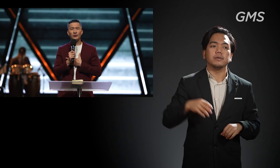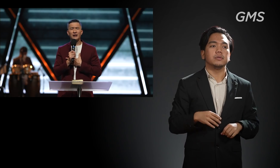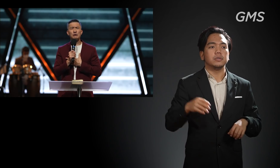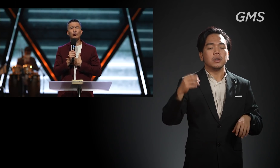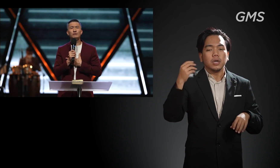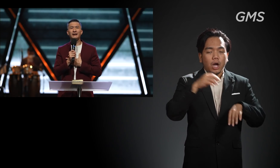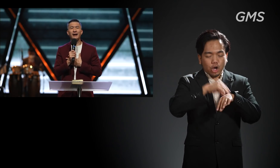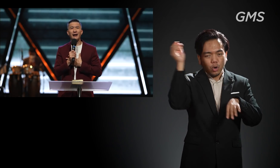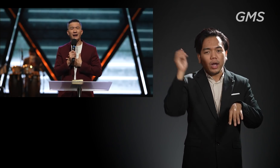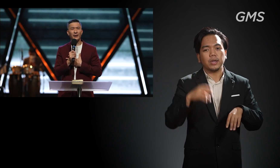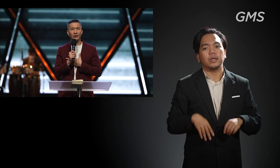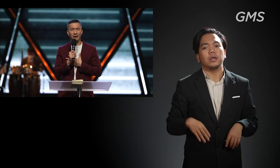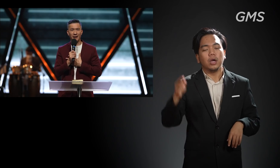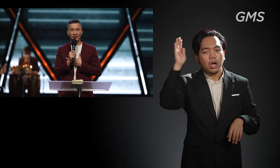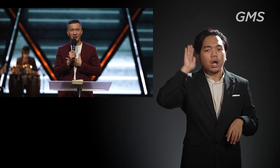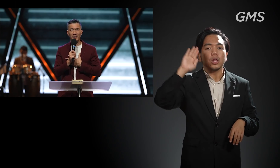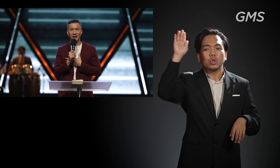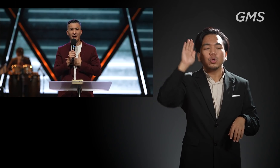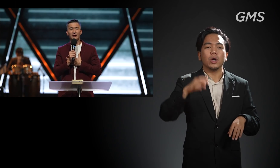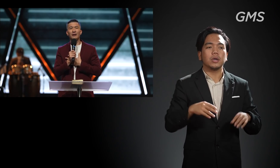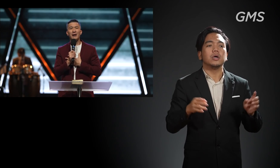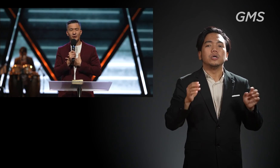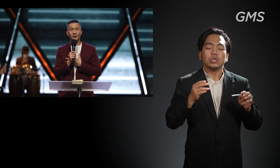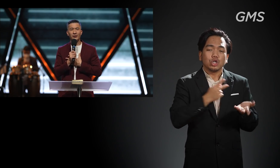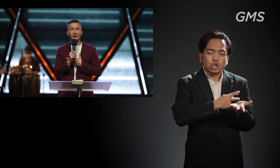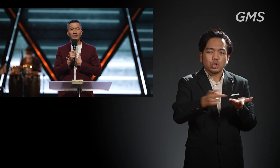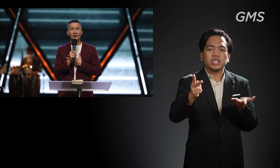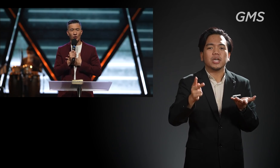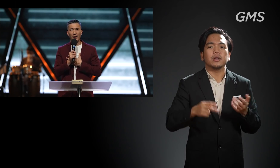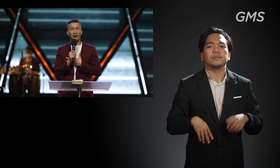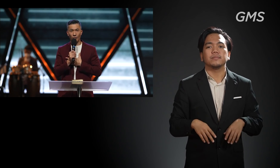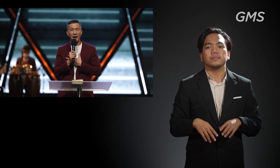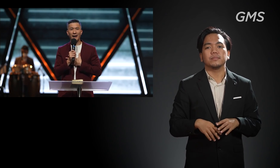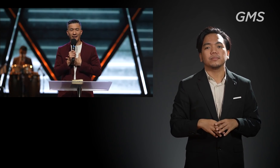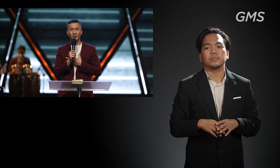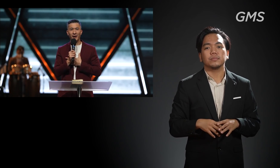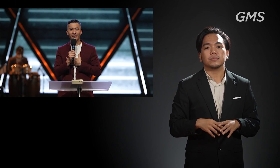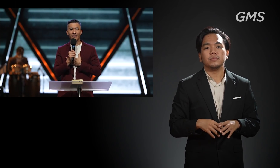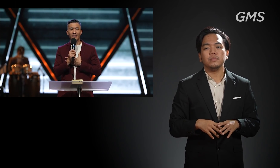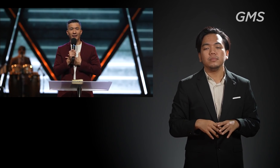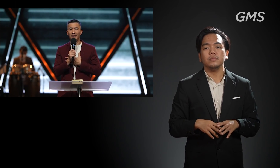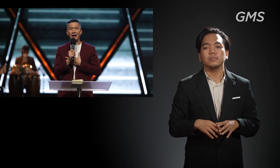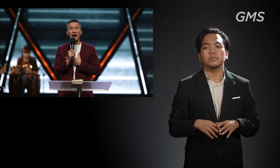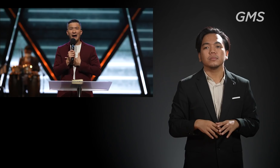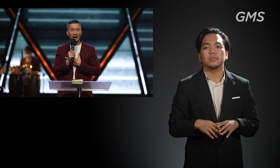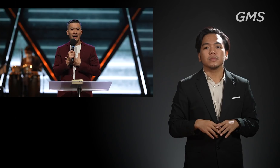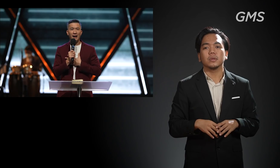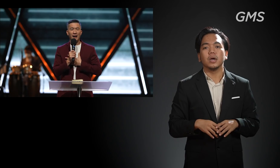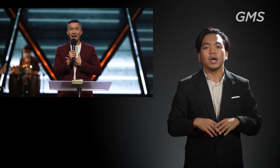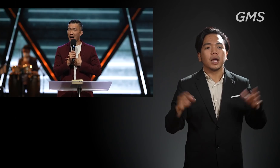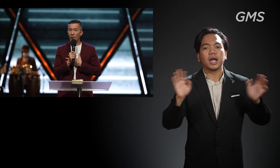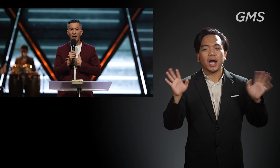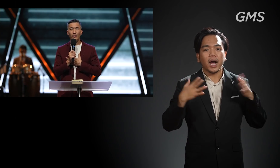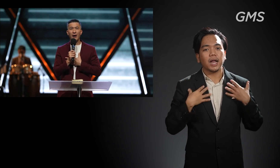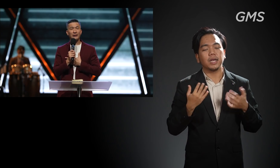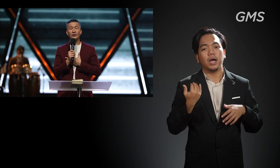sucikan, kuduskan suatu umat yang layak bagi Tuhan di akhir zaman, termasuk soal keuangan ya Tuhan. Tidak ada area